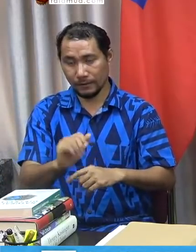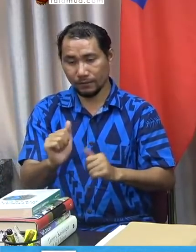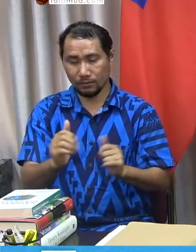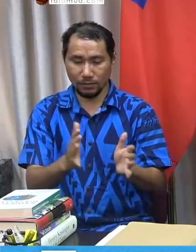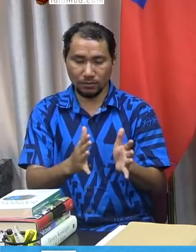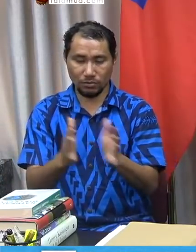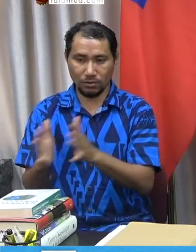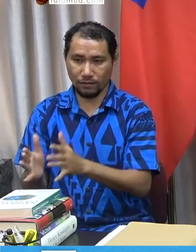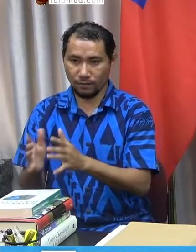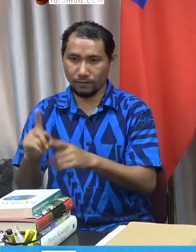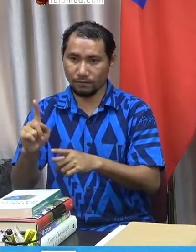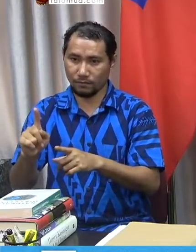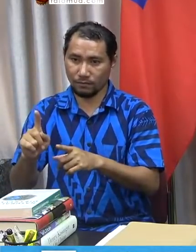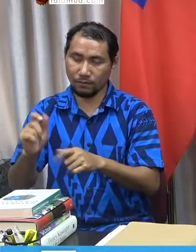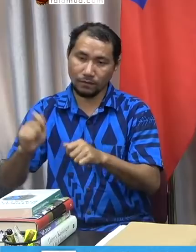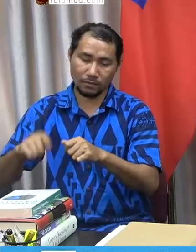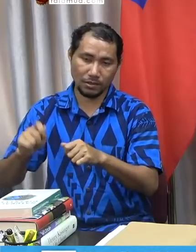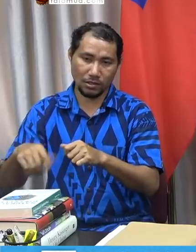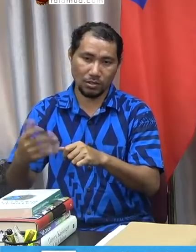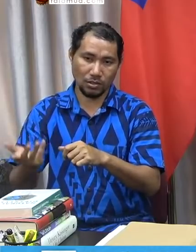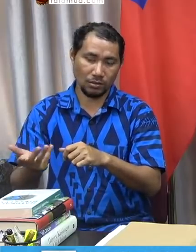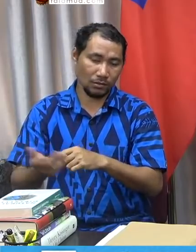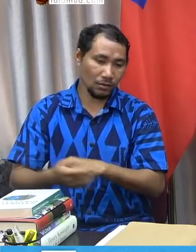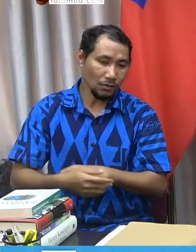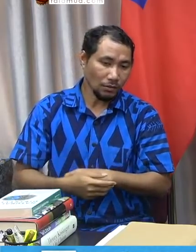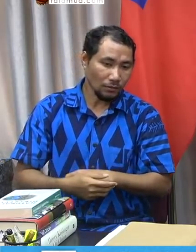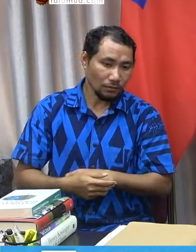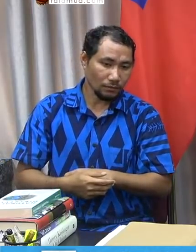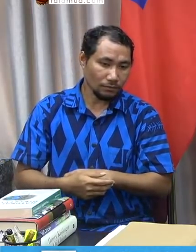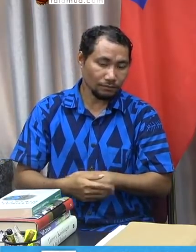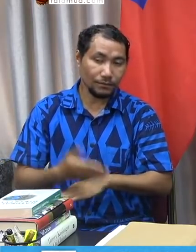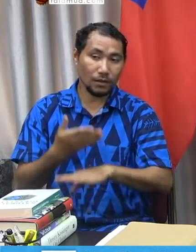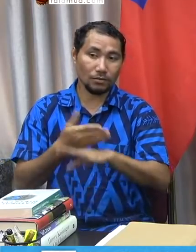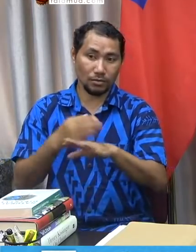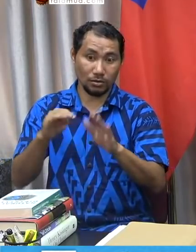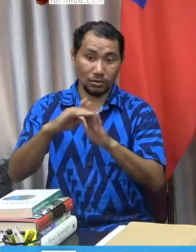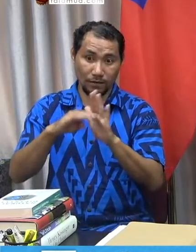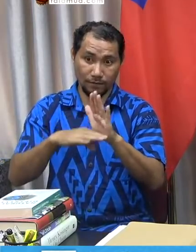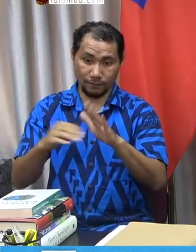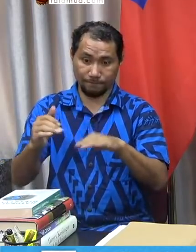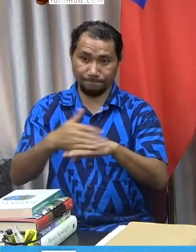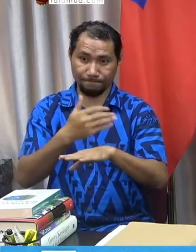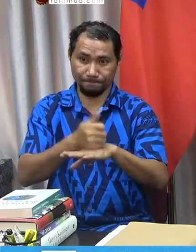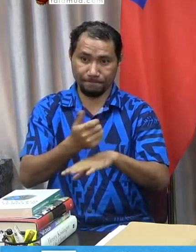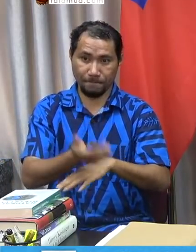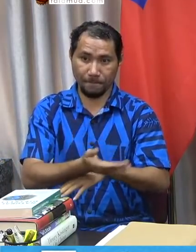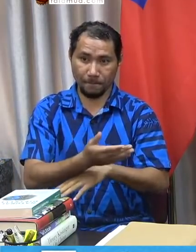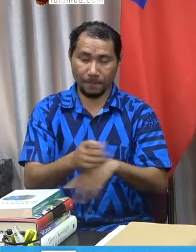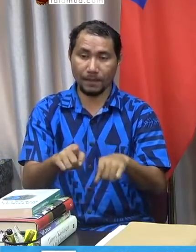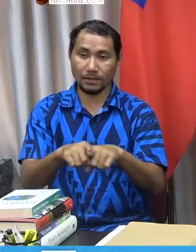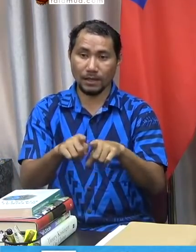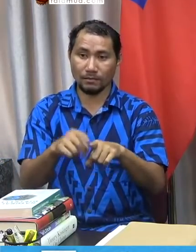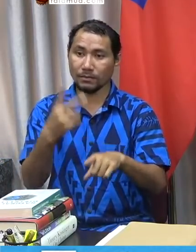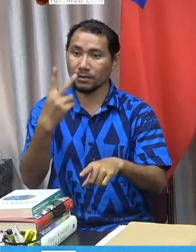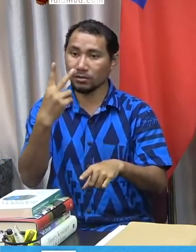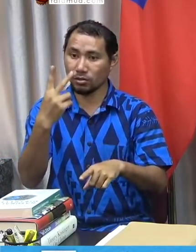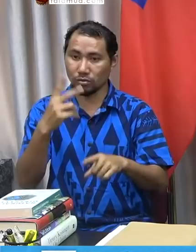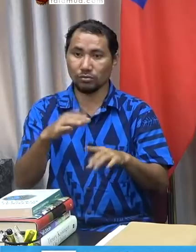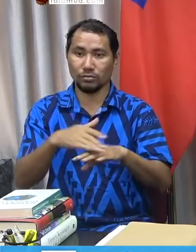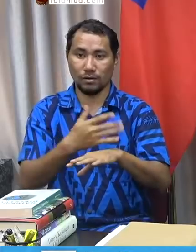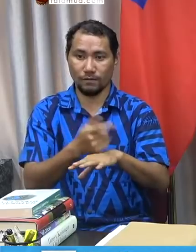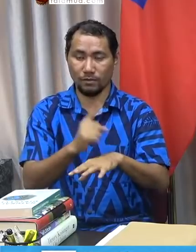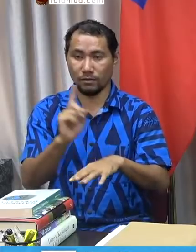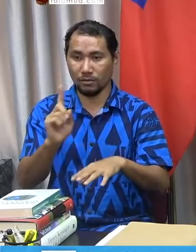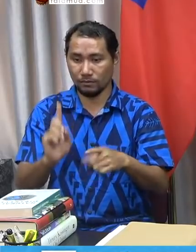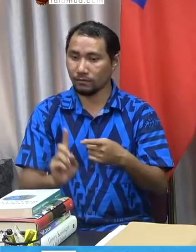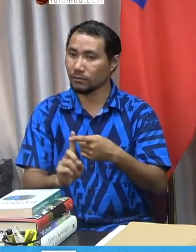o whaamisinonga I lunga o le tūla fono whaabai ia ma tūla fono e lua fui e whaangai